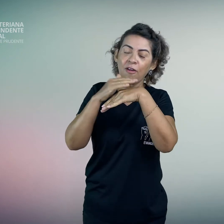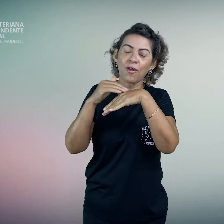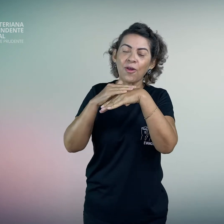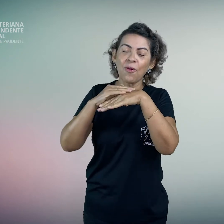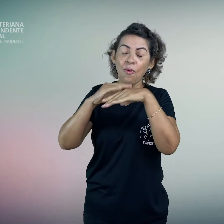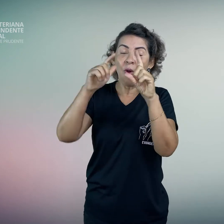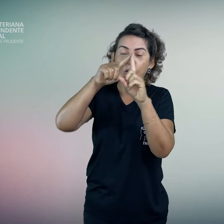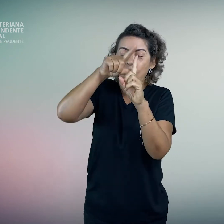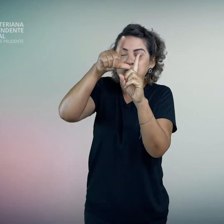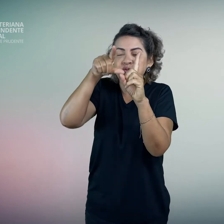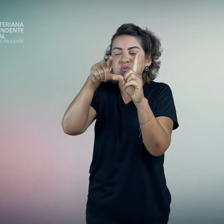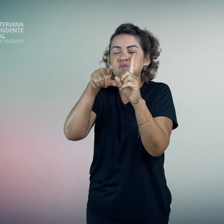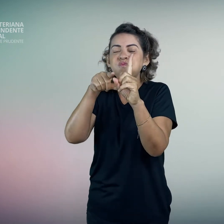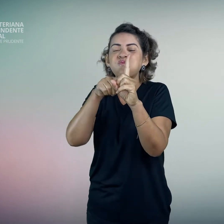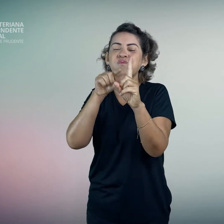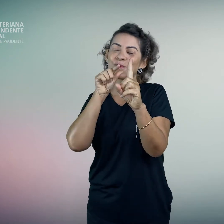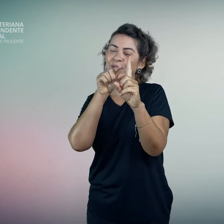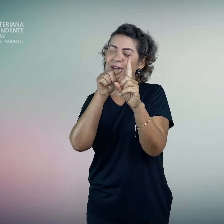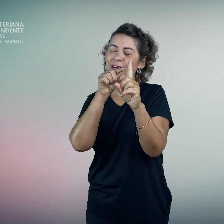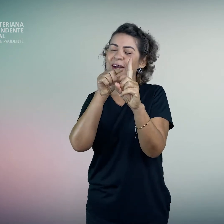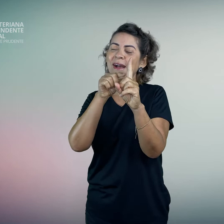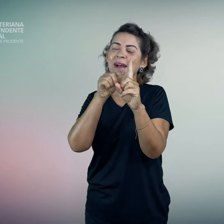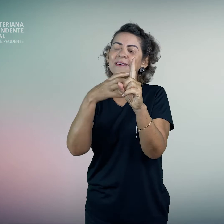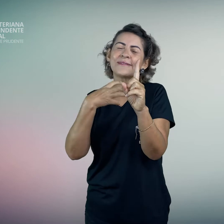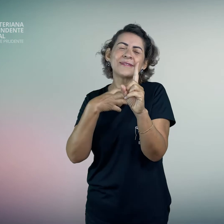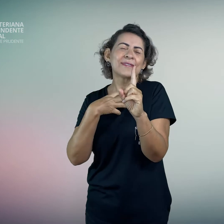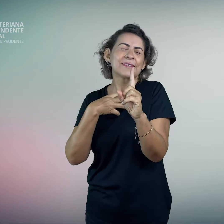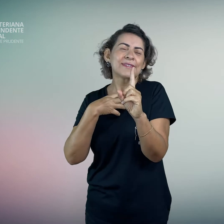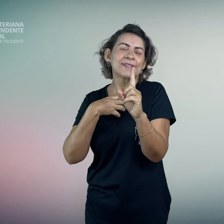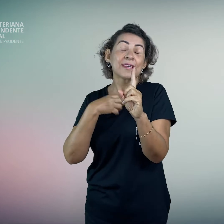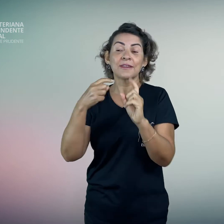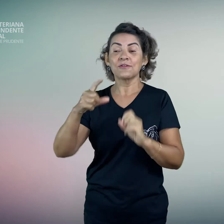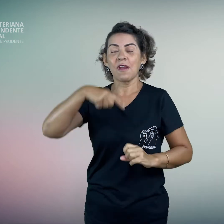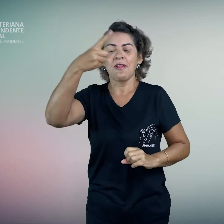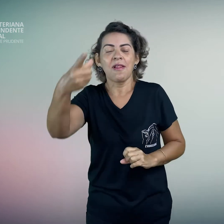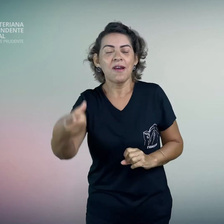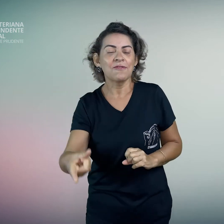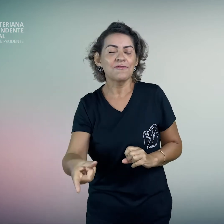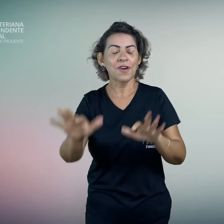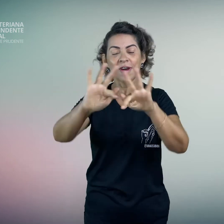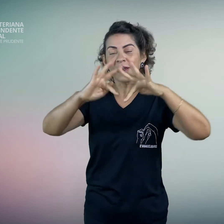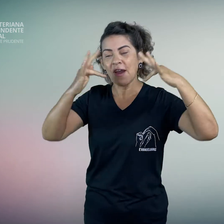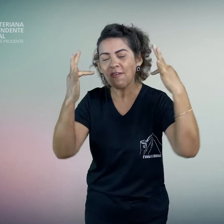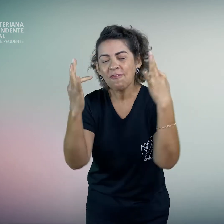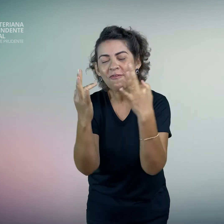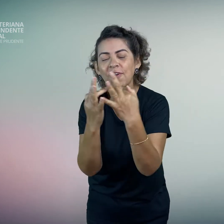ainda que superficialmente, o que se passa no mundo exterior e principalmente no